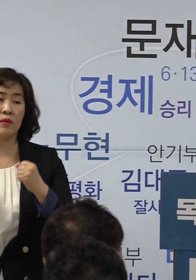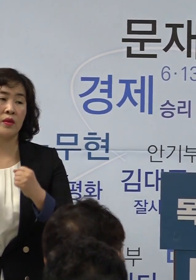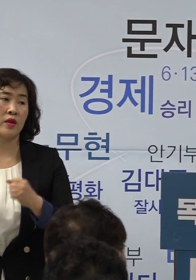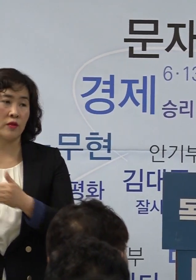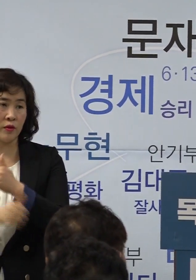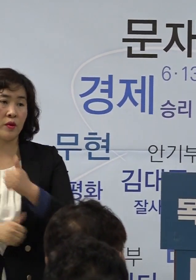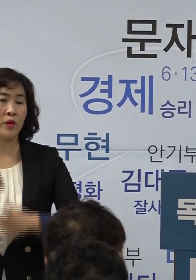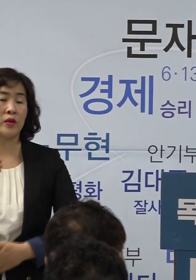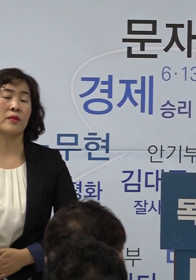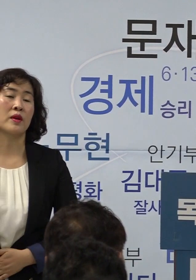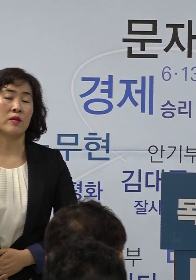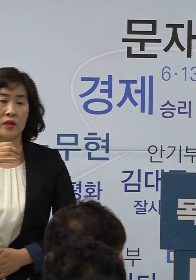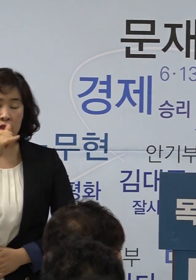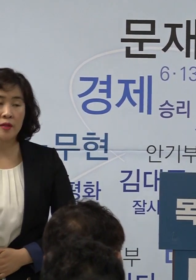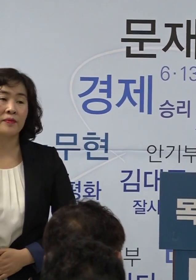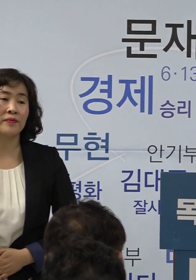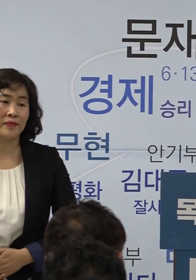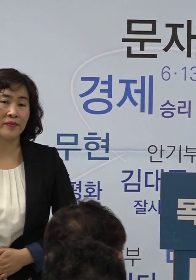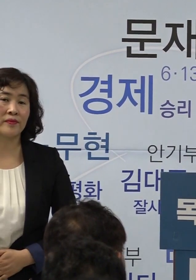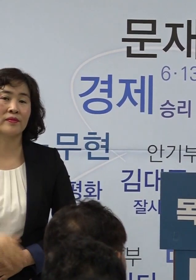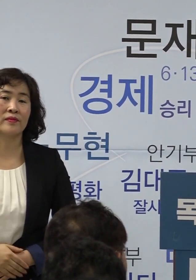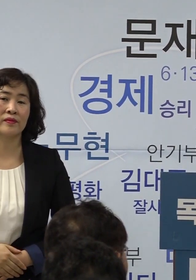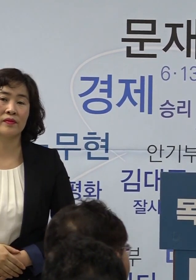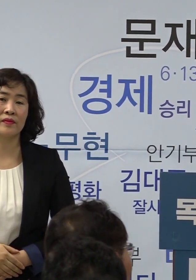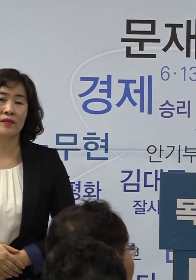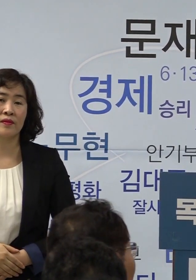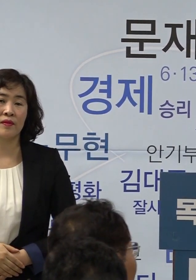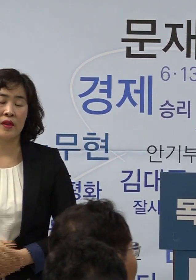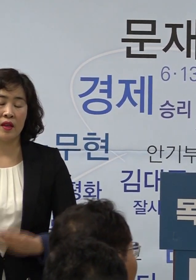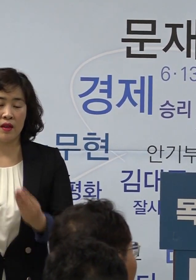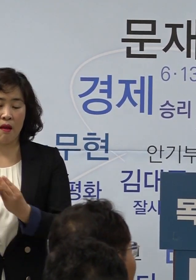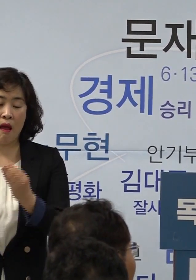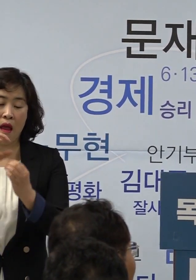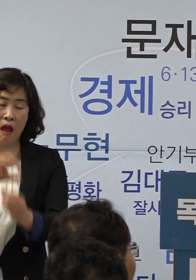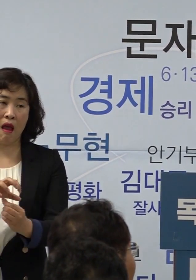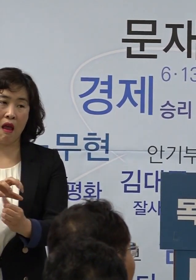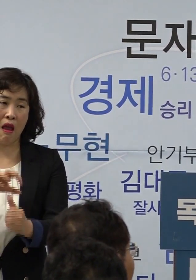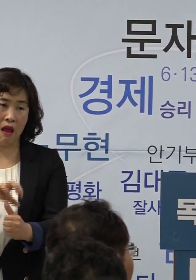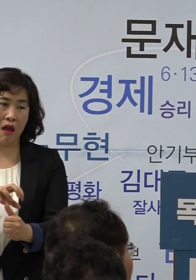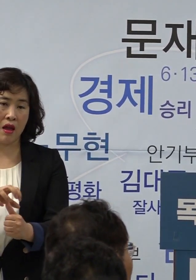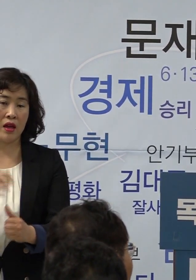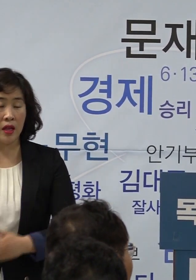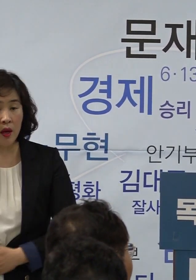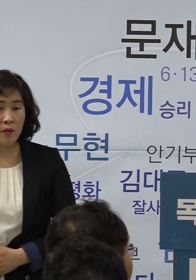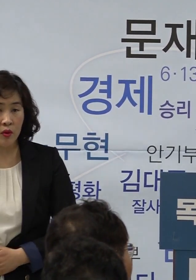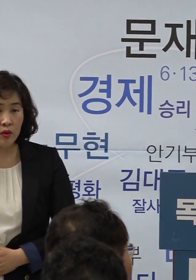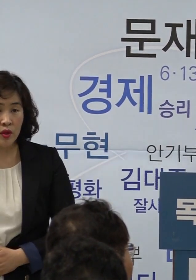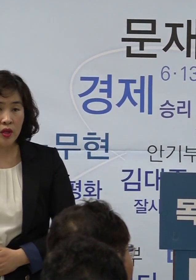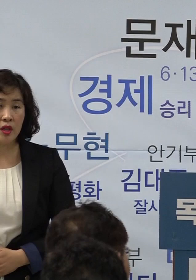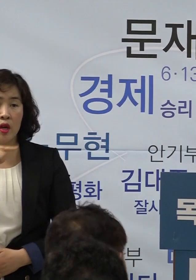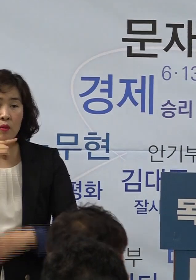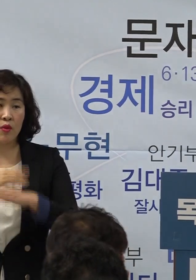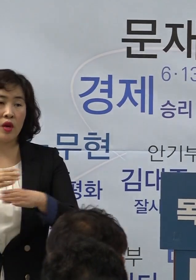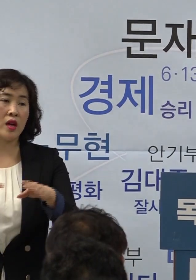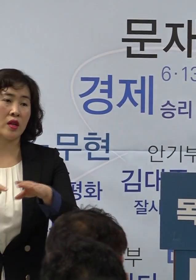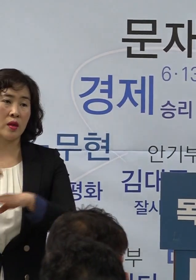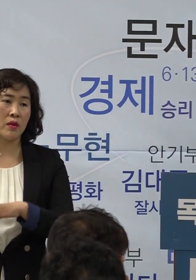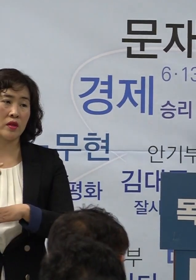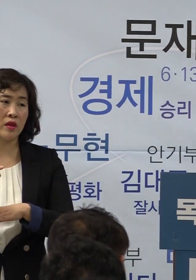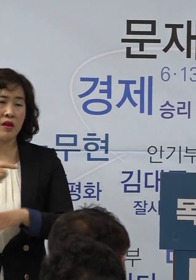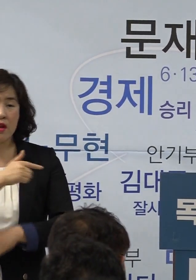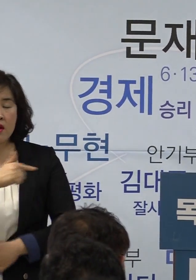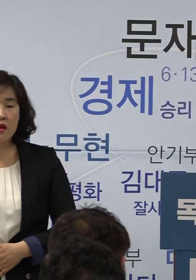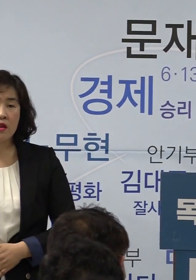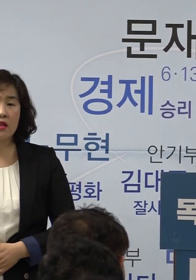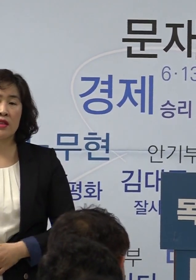위원장을 맡고 있습니다. 앞으로 성처럼 갇혀있는 대한민국이 이제 북을 넘어서 대륙으로 연결돼 뻗어나갈